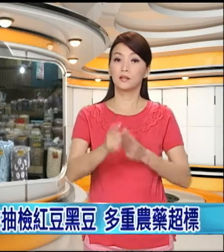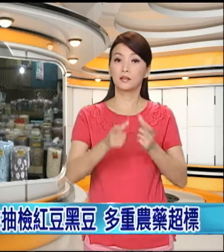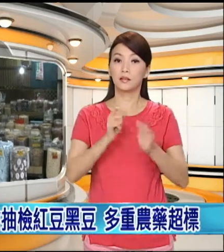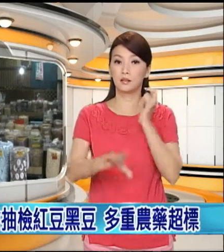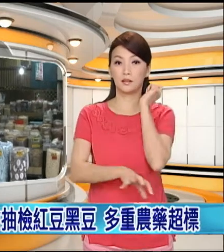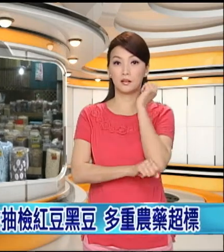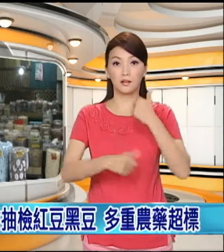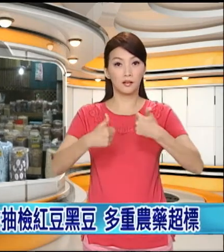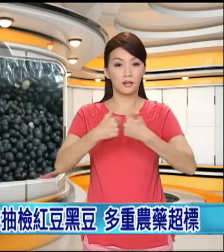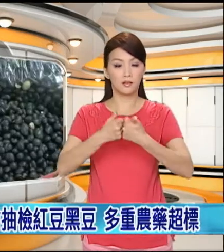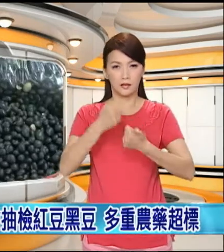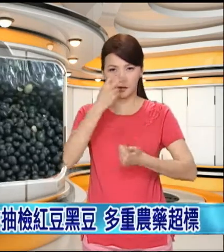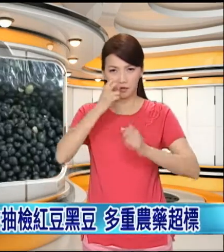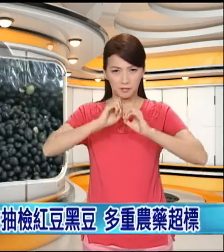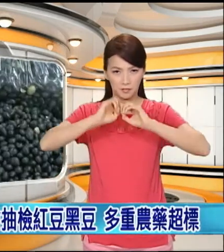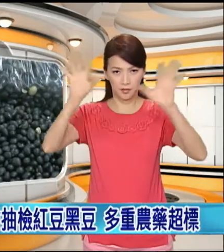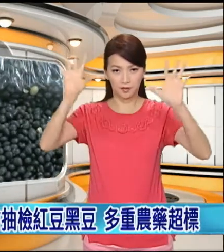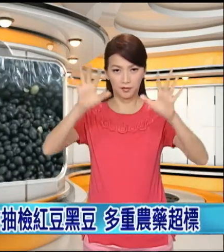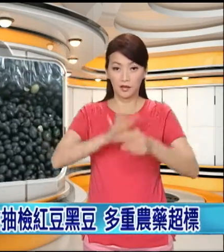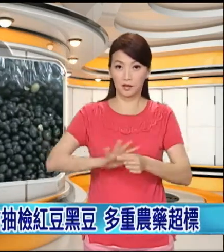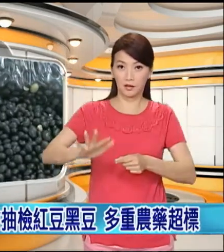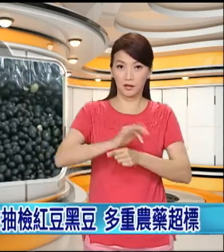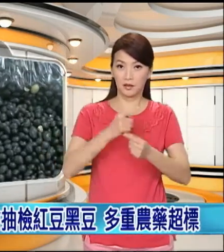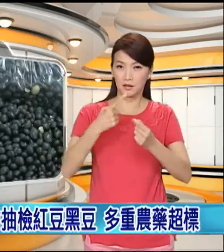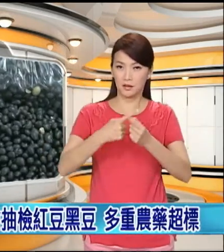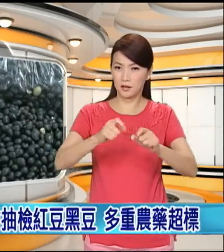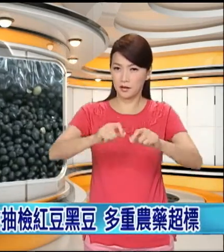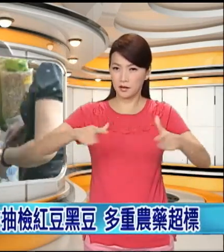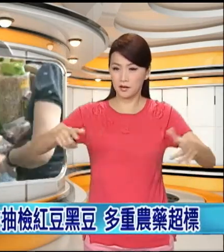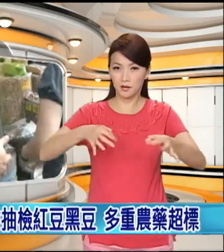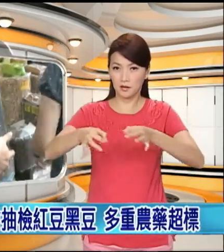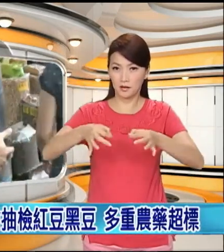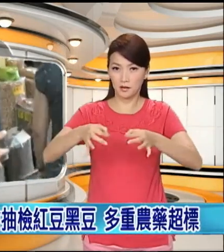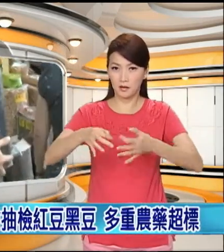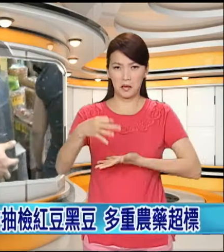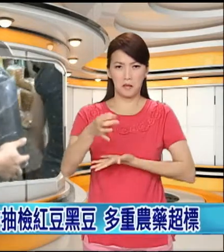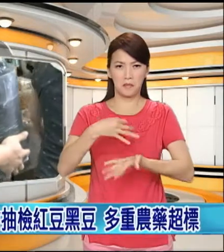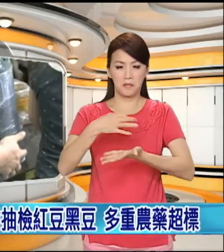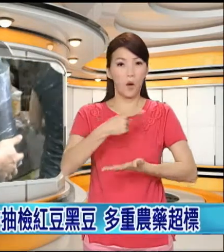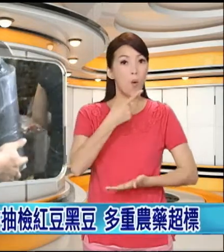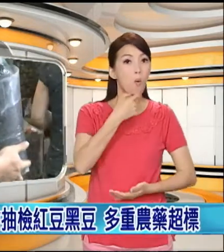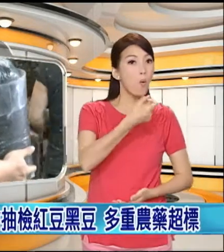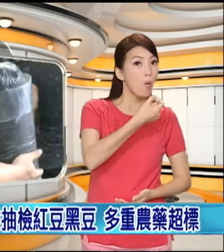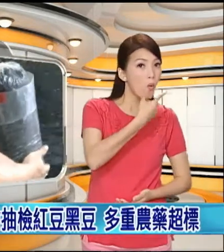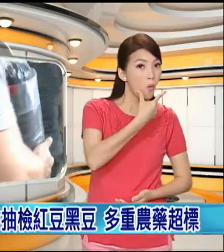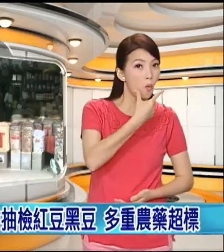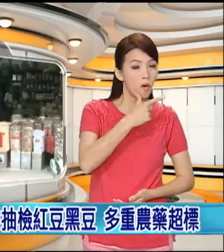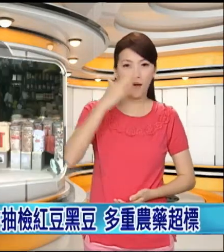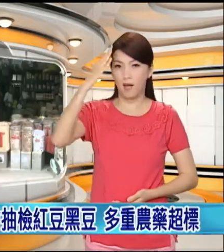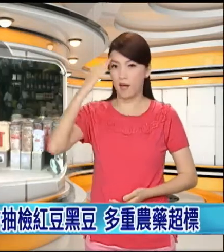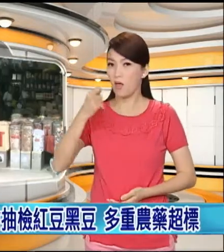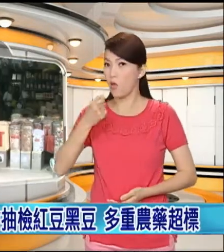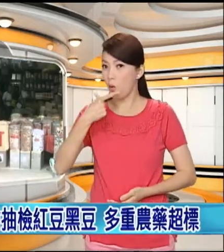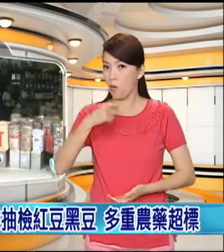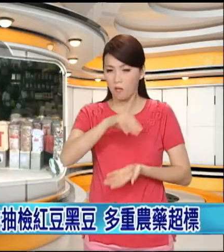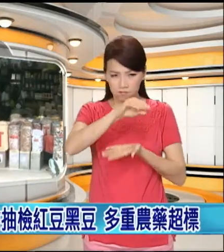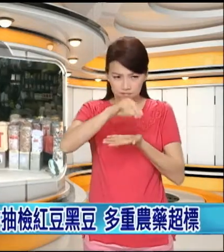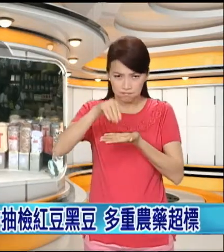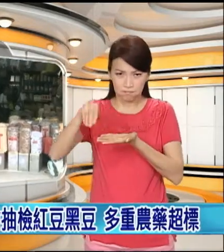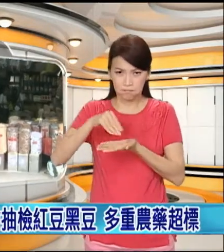消基会发表农药调查报告，全台杂粮行贩售的红豆跟黑豆，16件当